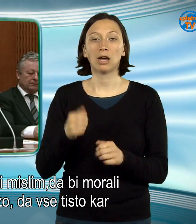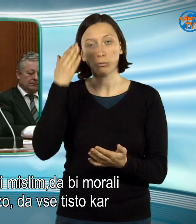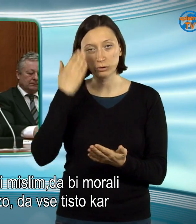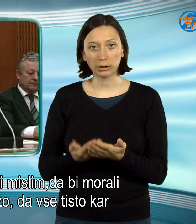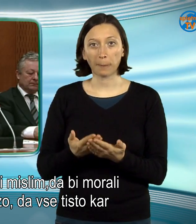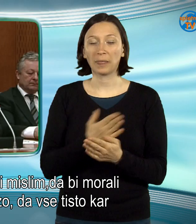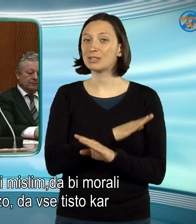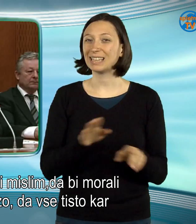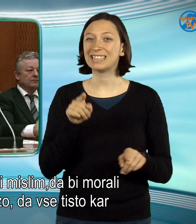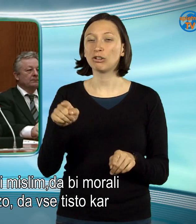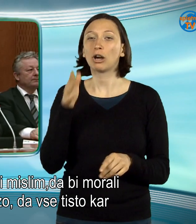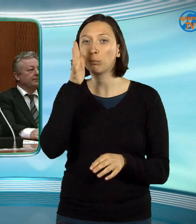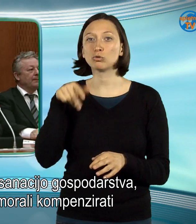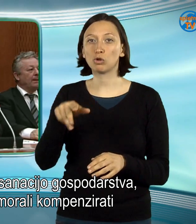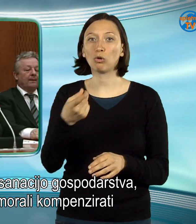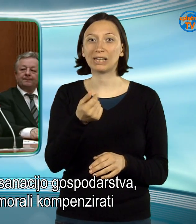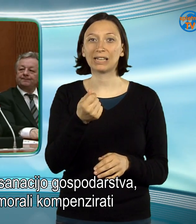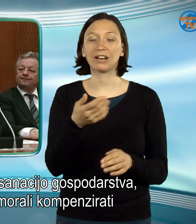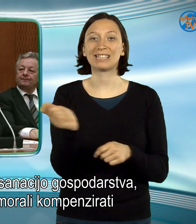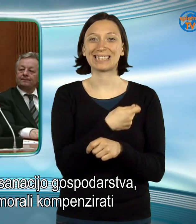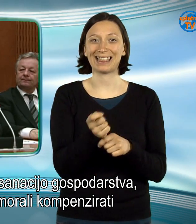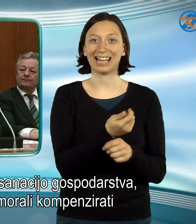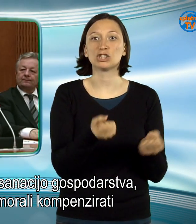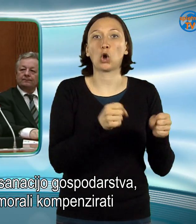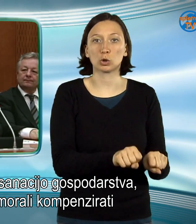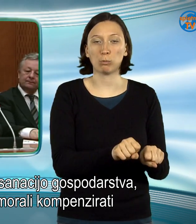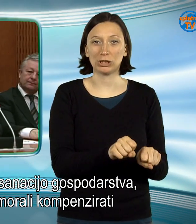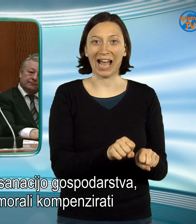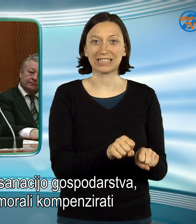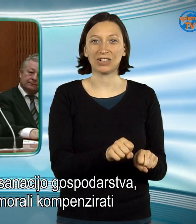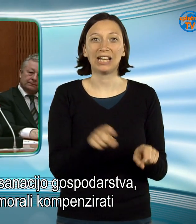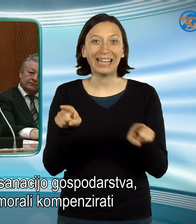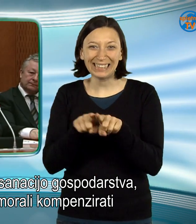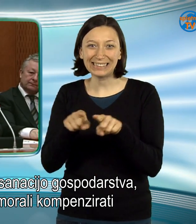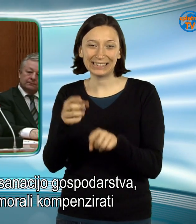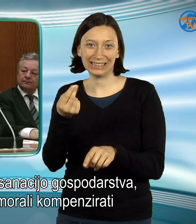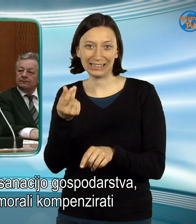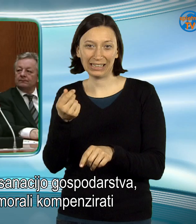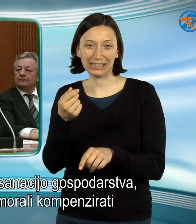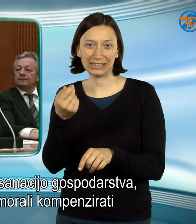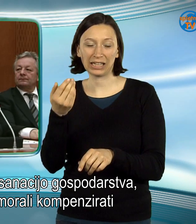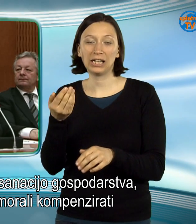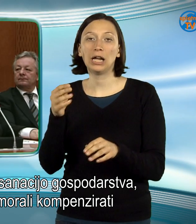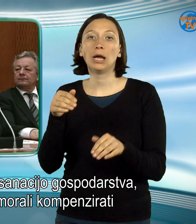vse tisto, kar bo šlo denarja v sanacijo gospodarstva, isti znesek bi morali potem